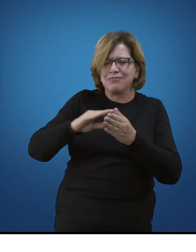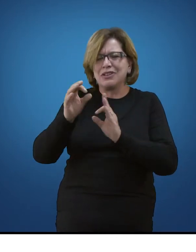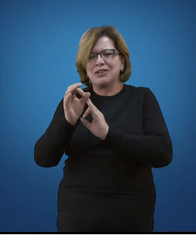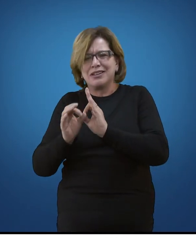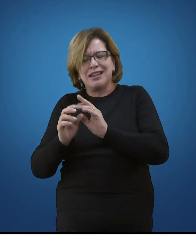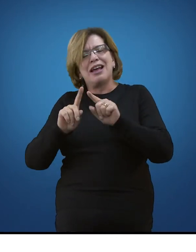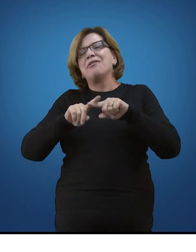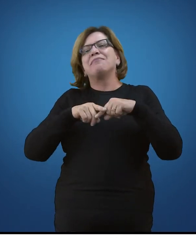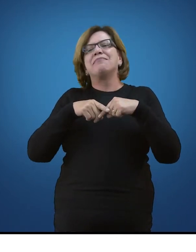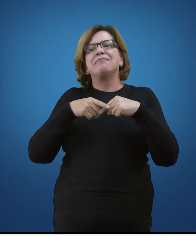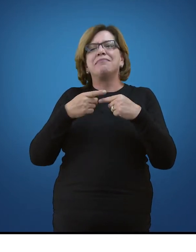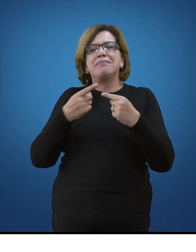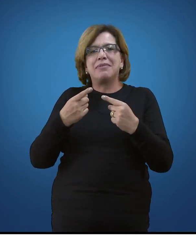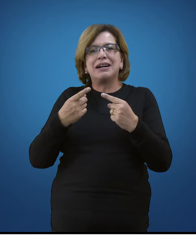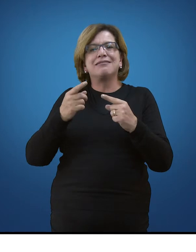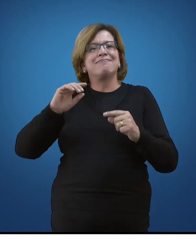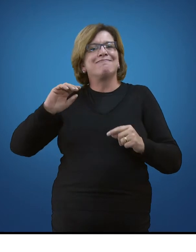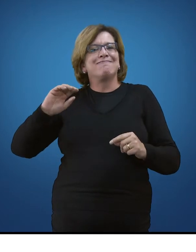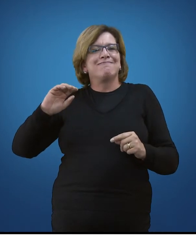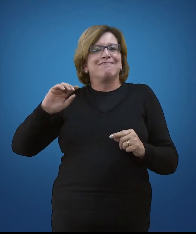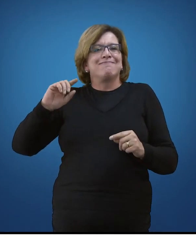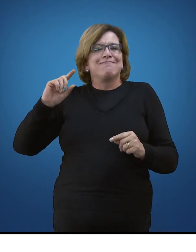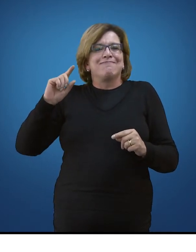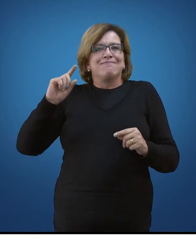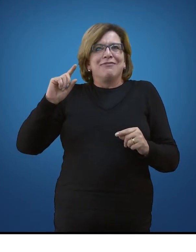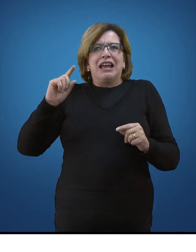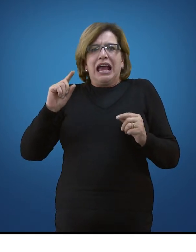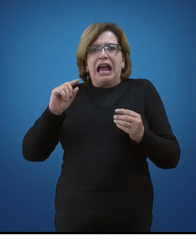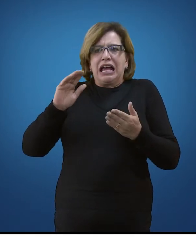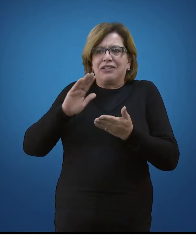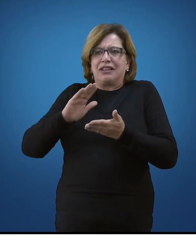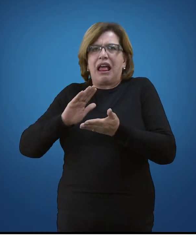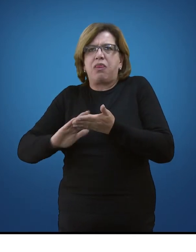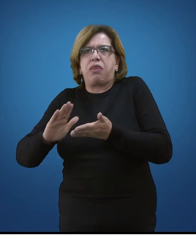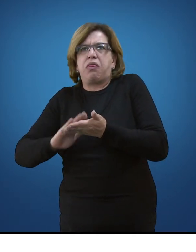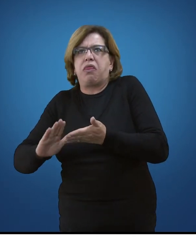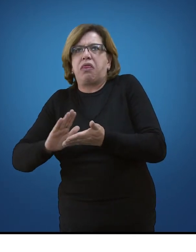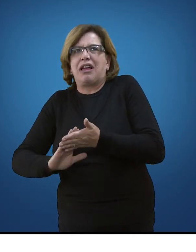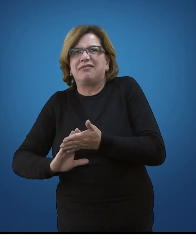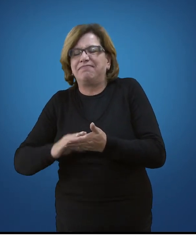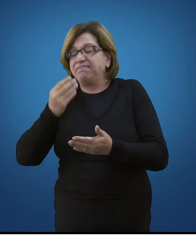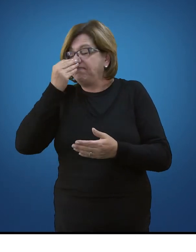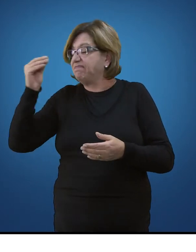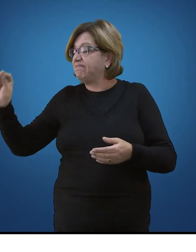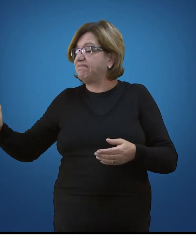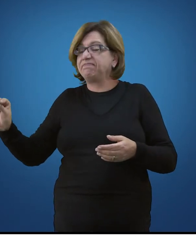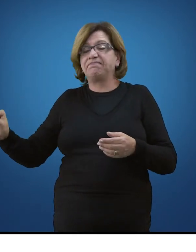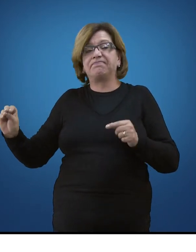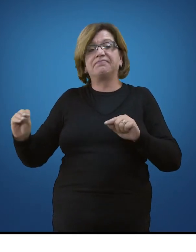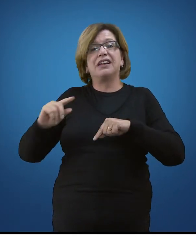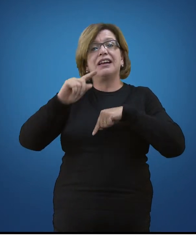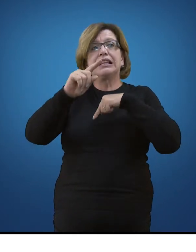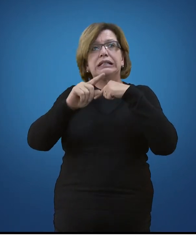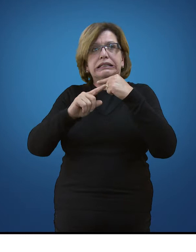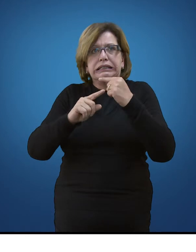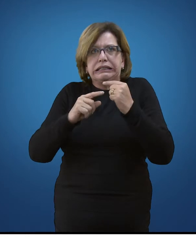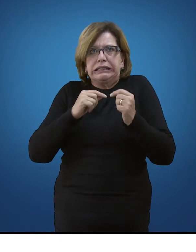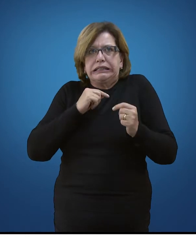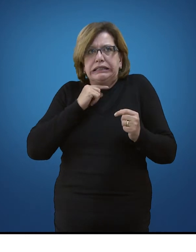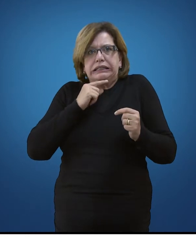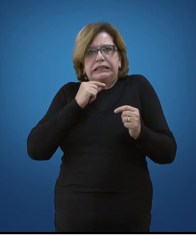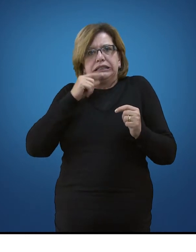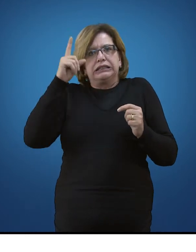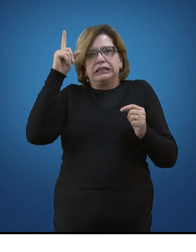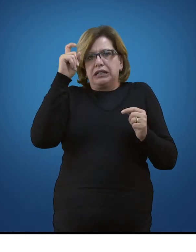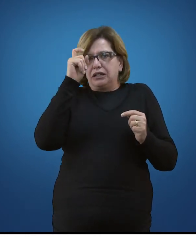Para quê? Para que não corra o risco de fugir do plano de aplicação, fugir do objeto e lá no final do